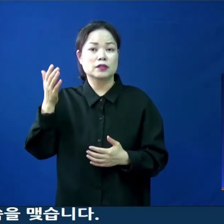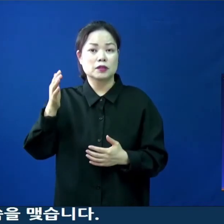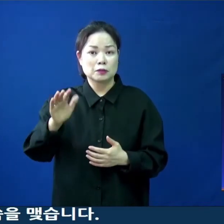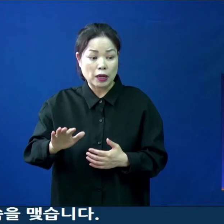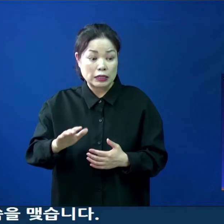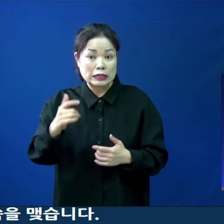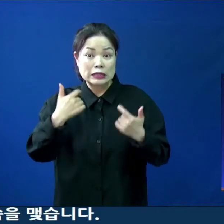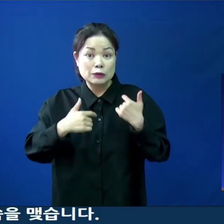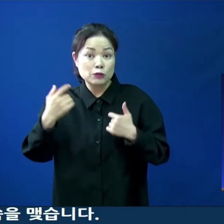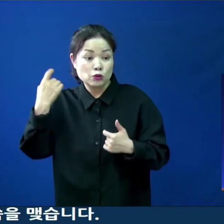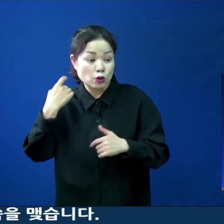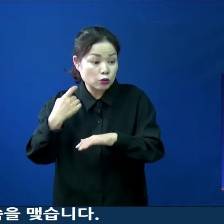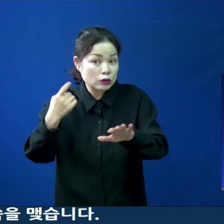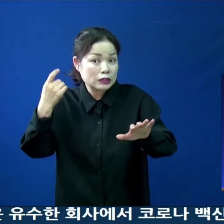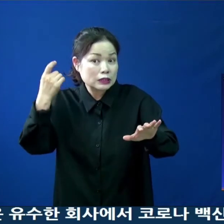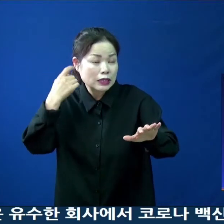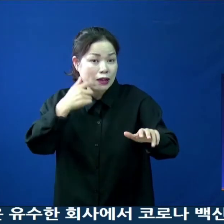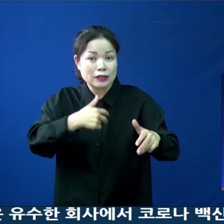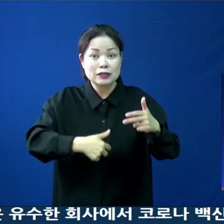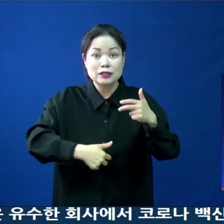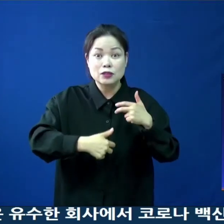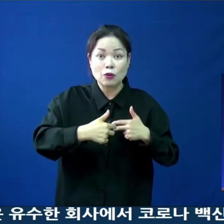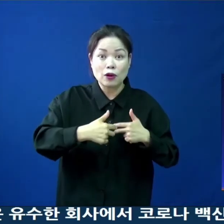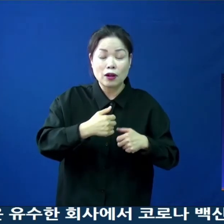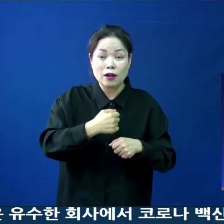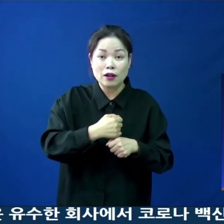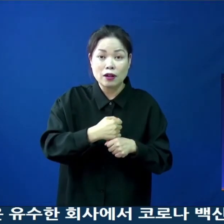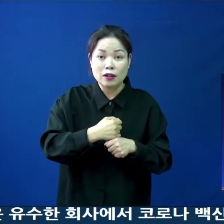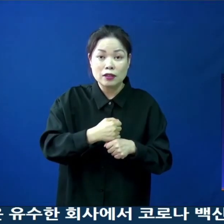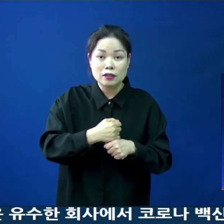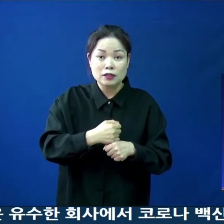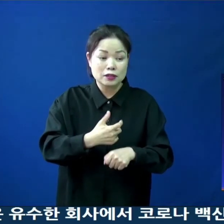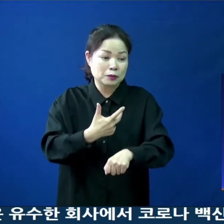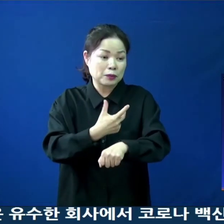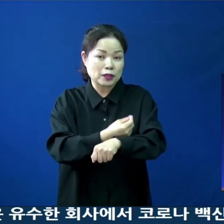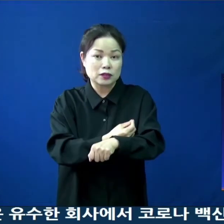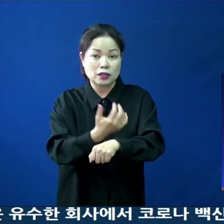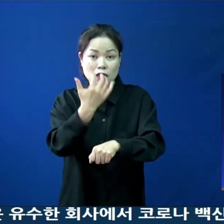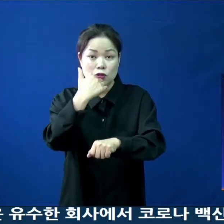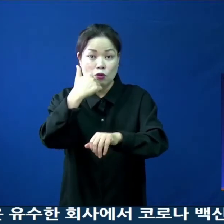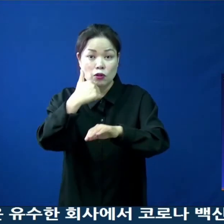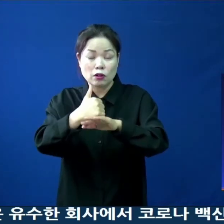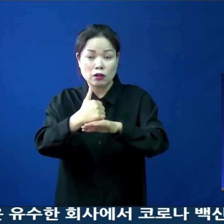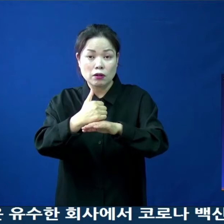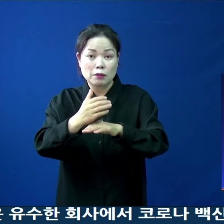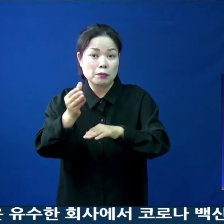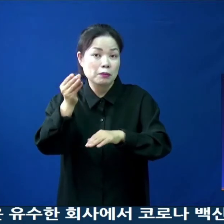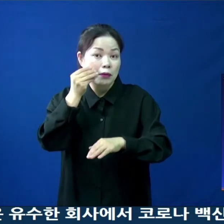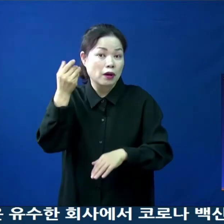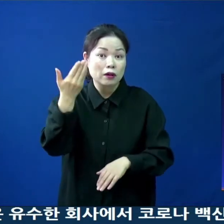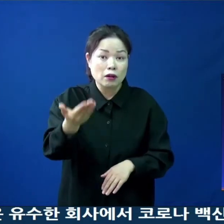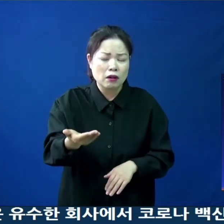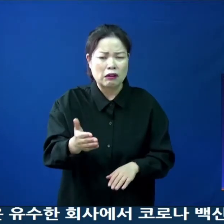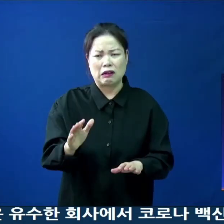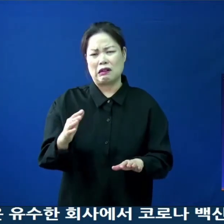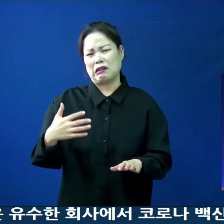그 기쁜 소식을 우리가 듣고 즐거워한다고 그 백신의 효력이 우리에게 적용됩니까?